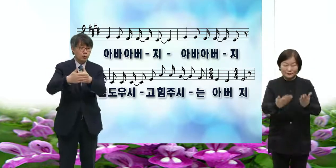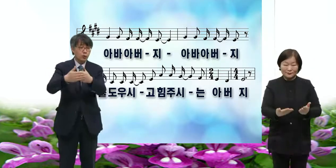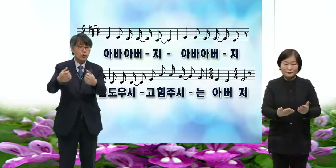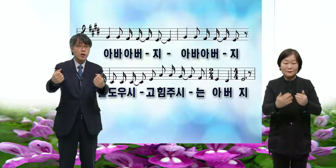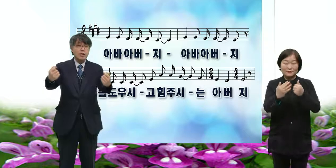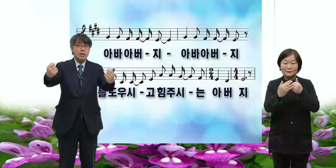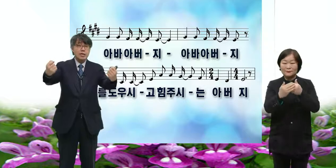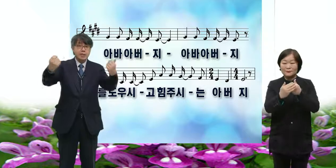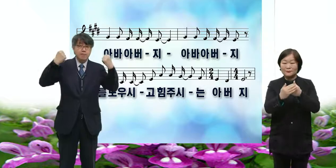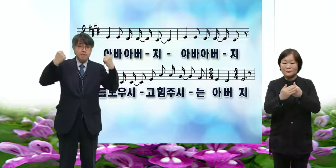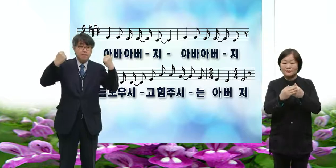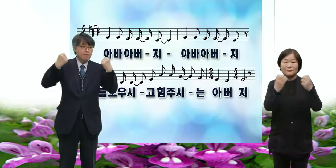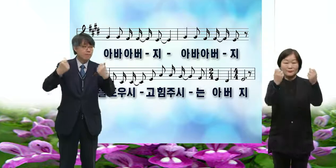도우시고 힘.